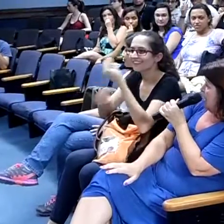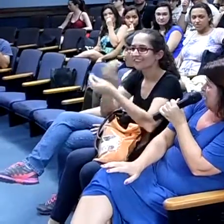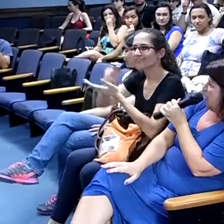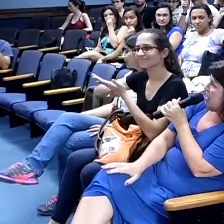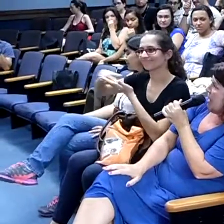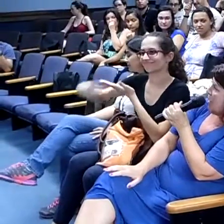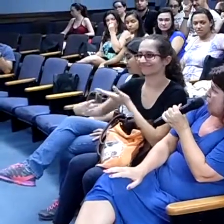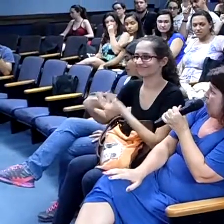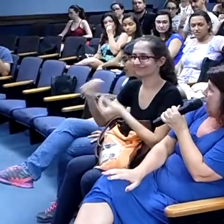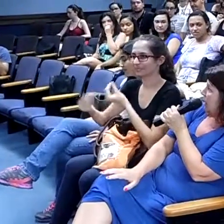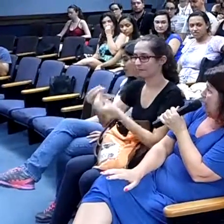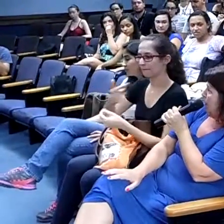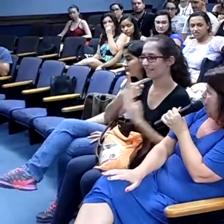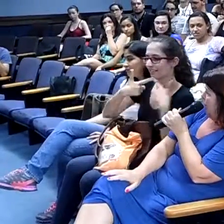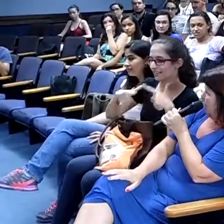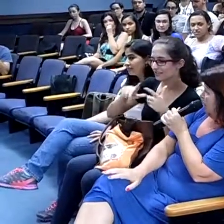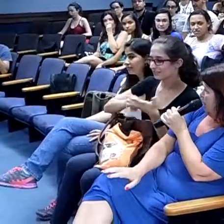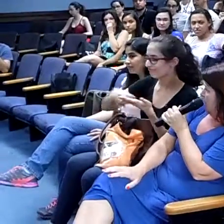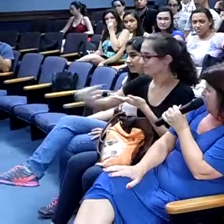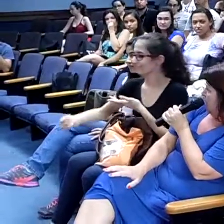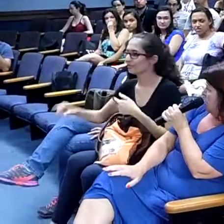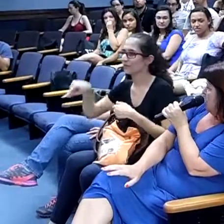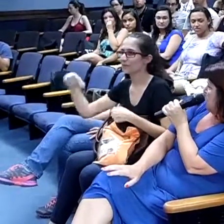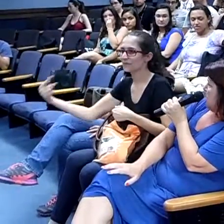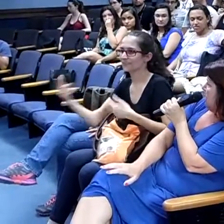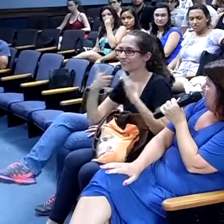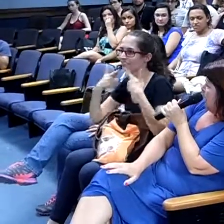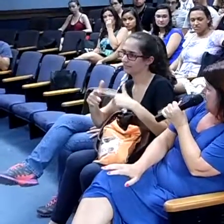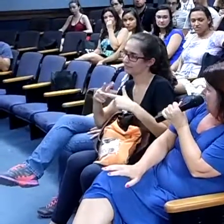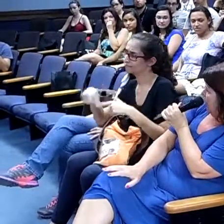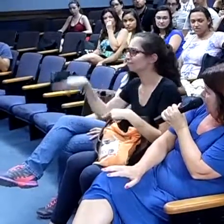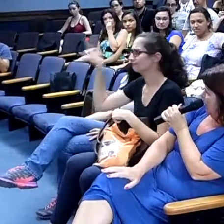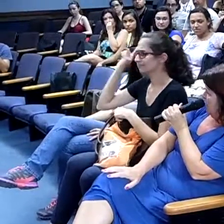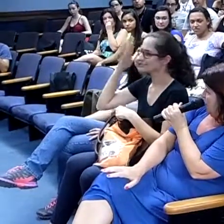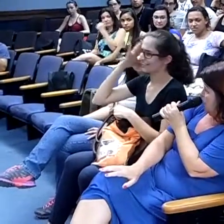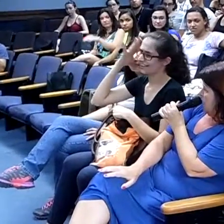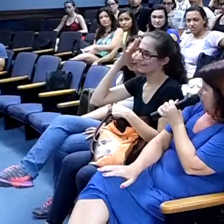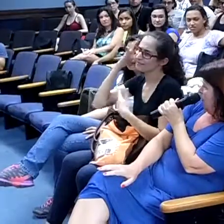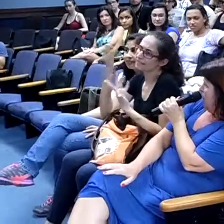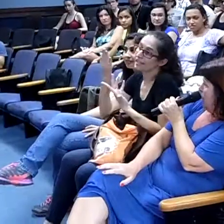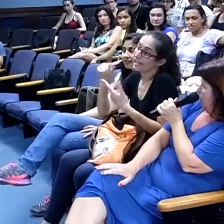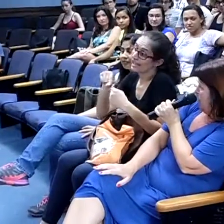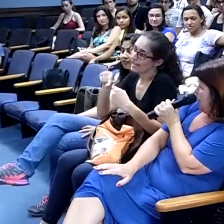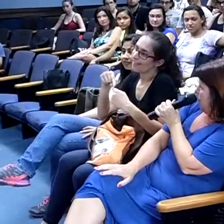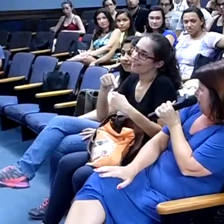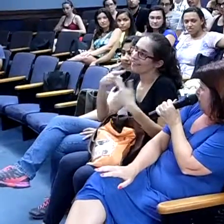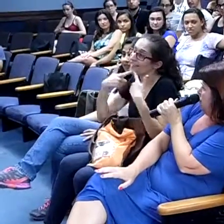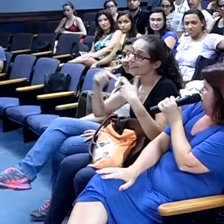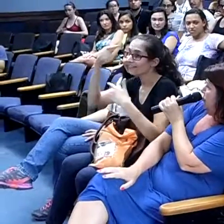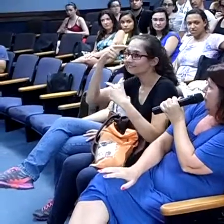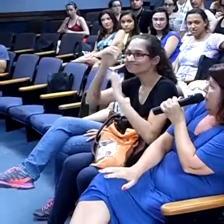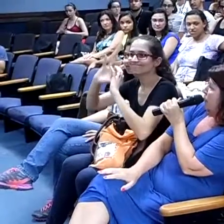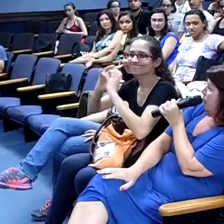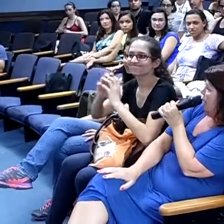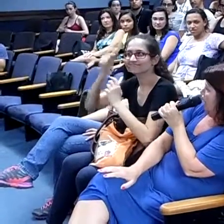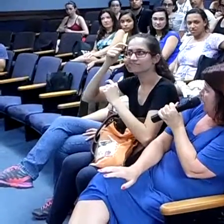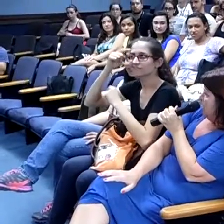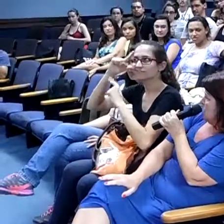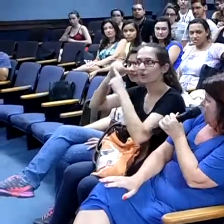essa passagem de uma língua para outra. Vocês mais que ninguém sabem que esse processo é um processo cognitivo, né? Ele não é